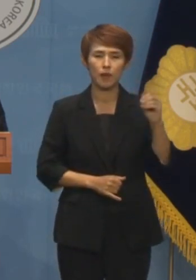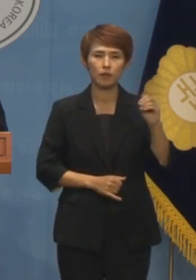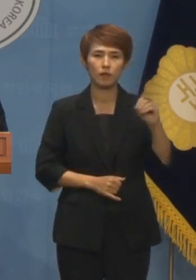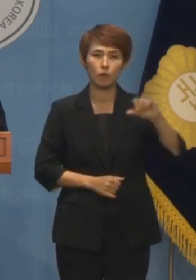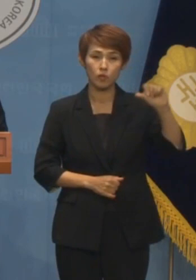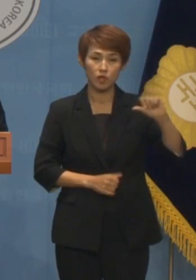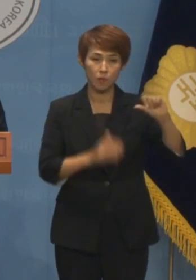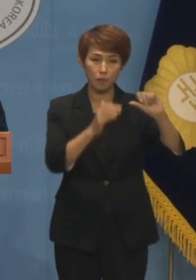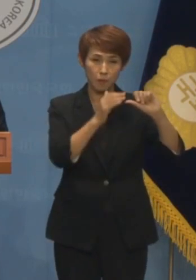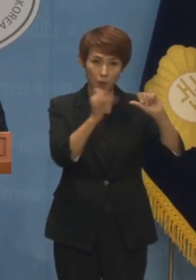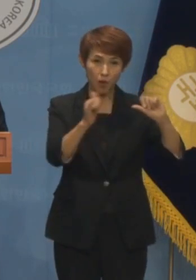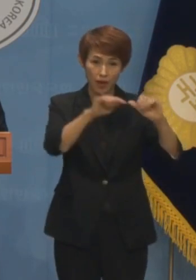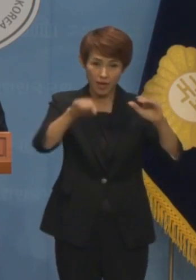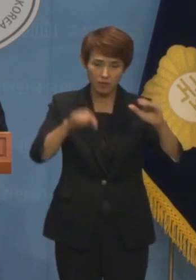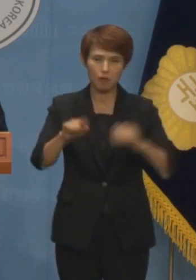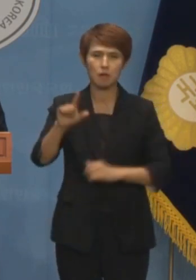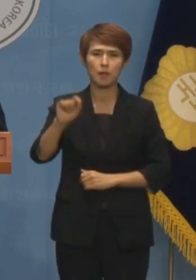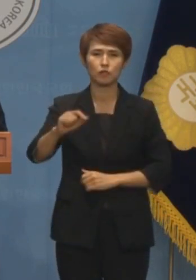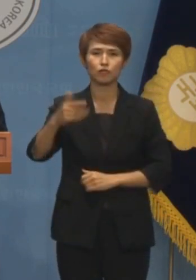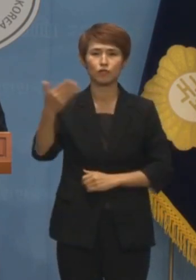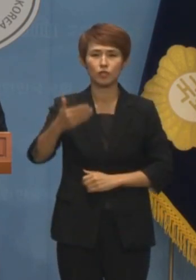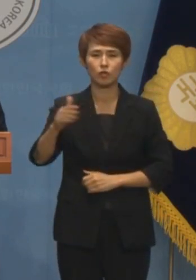2,545명 중에서도 1만